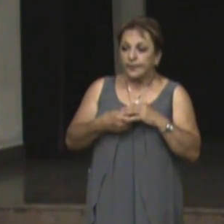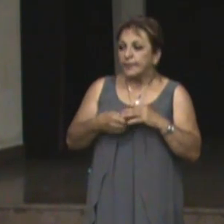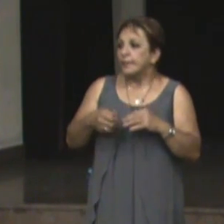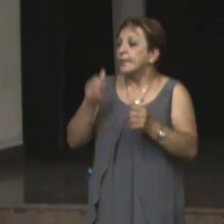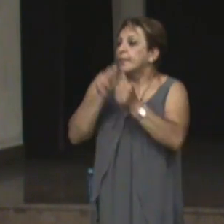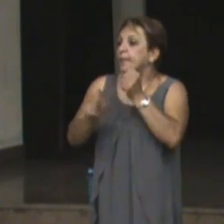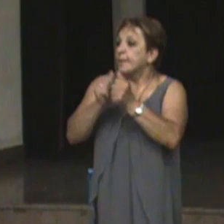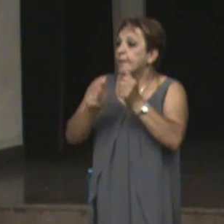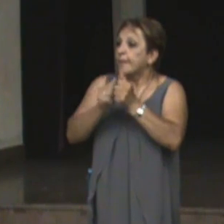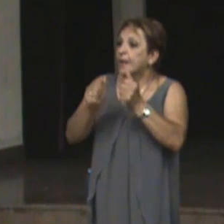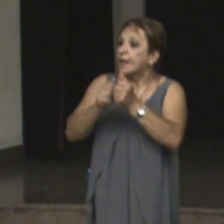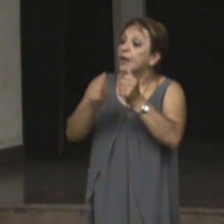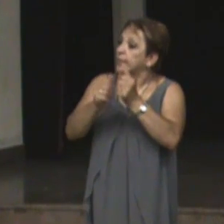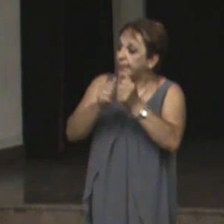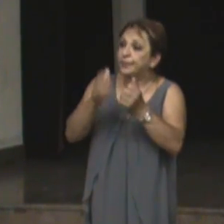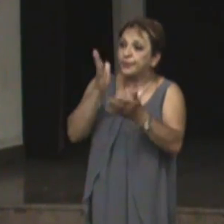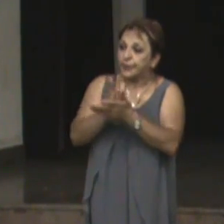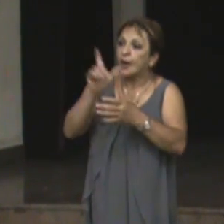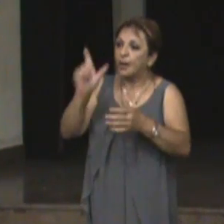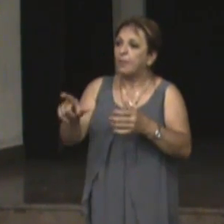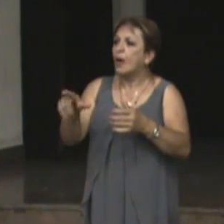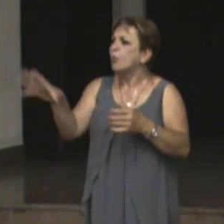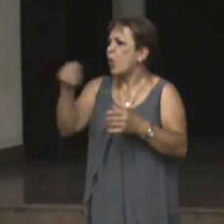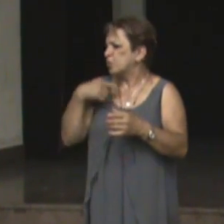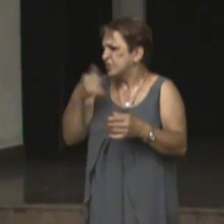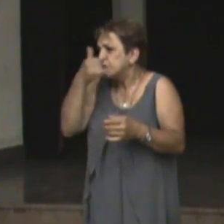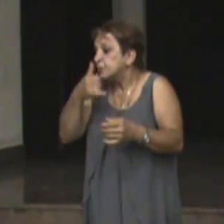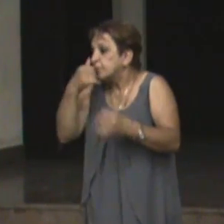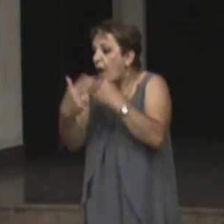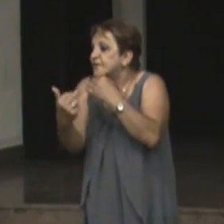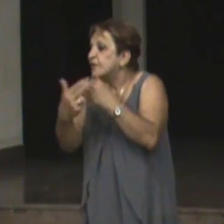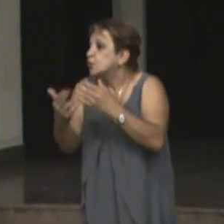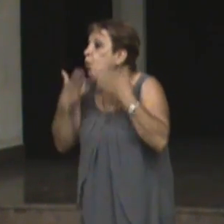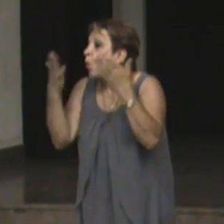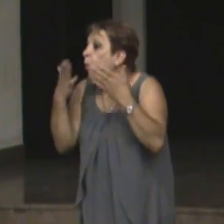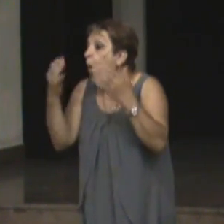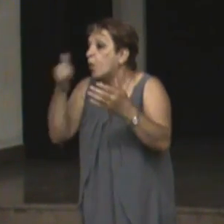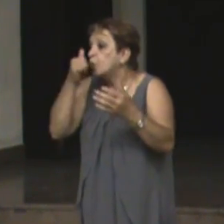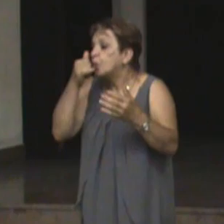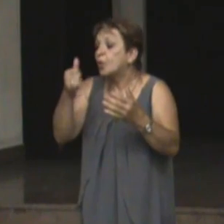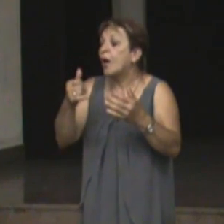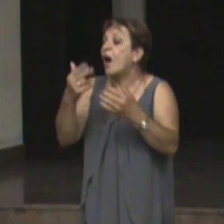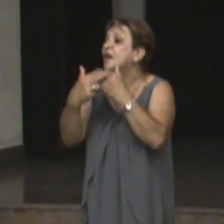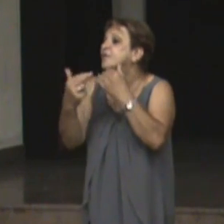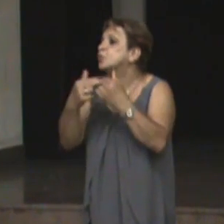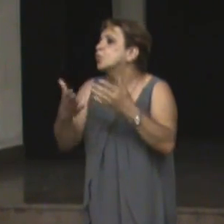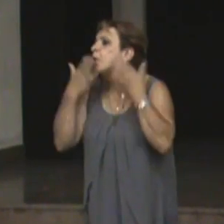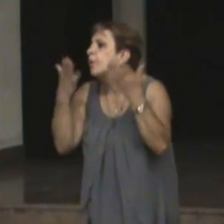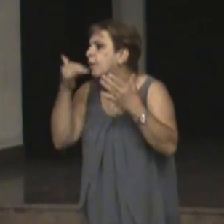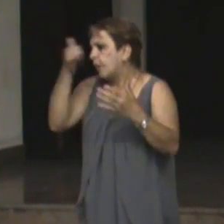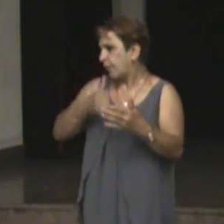լինում այնպես, որ մարդիկ ասում են, որ ավետարան կարդալ չեն կարողանում, ինչ որ պատ խանգարում, այսօր ամենատարածված երևույթներից